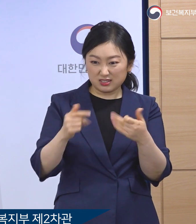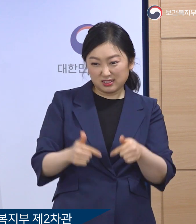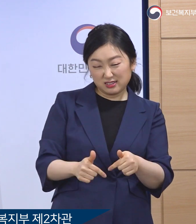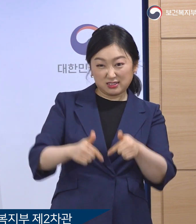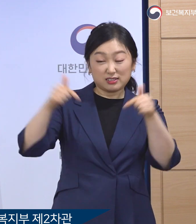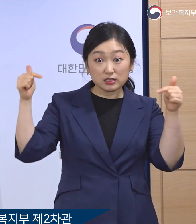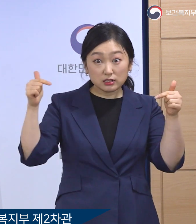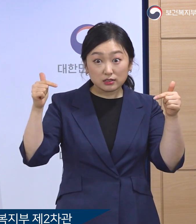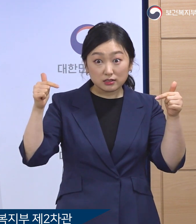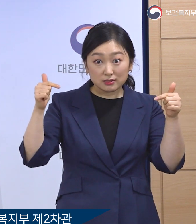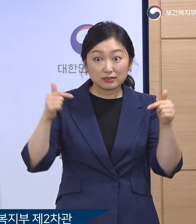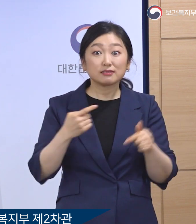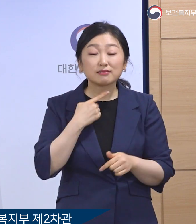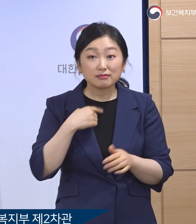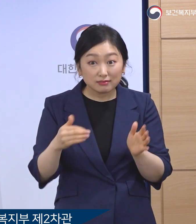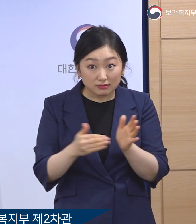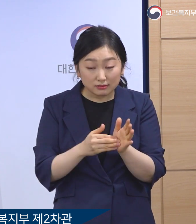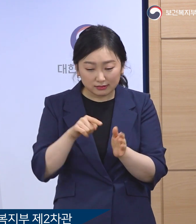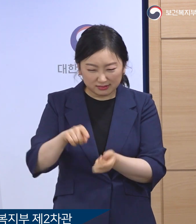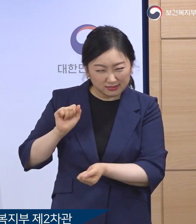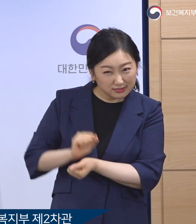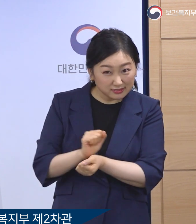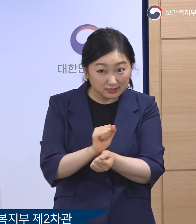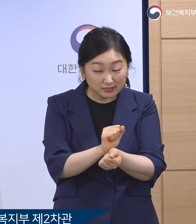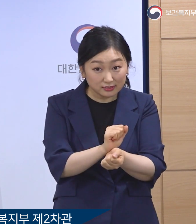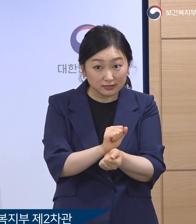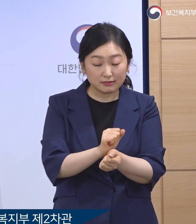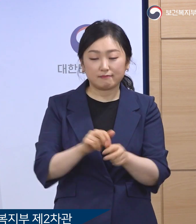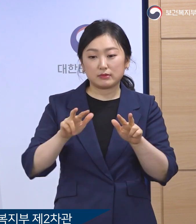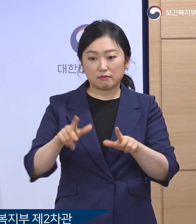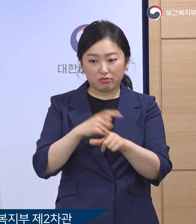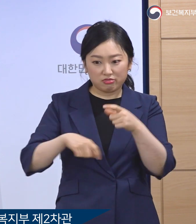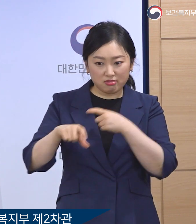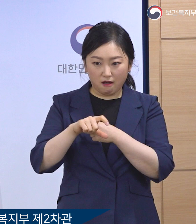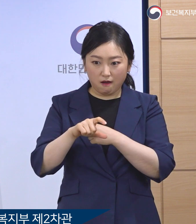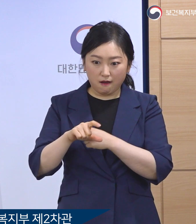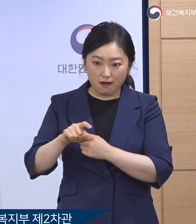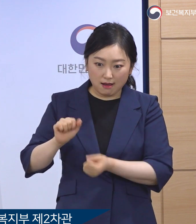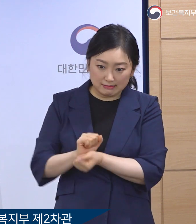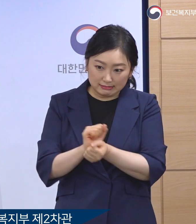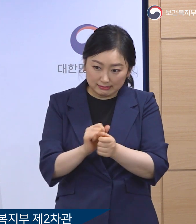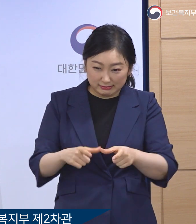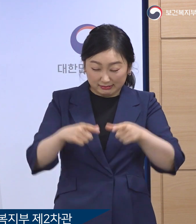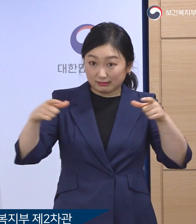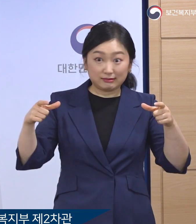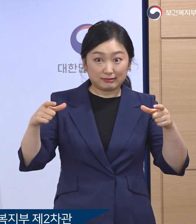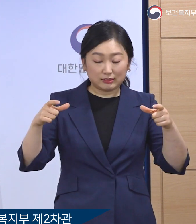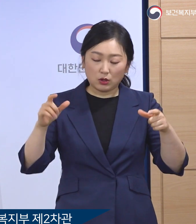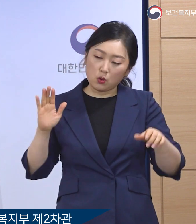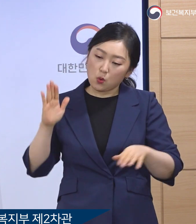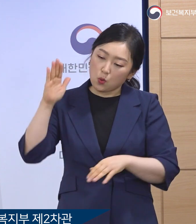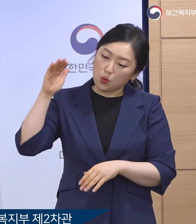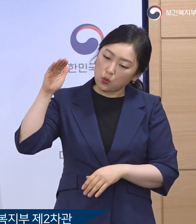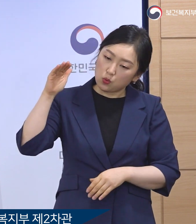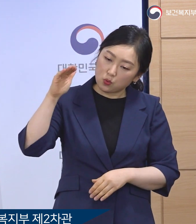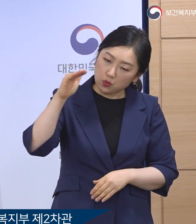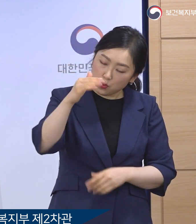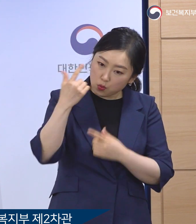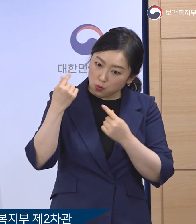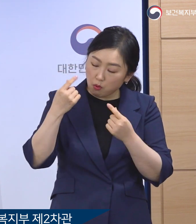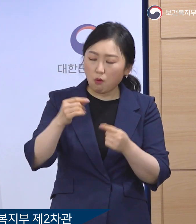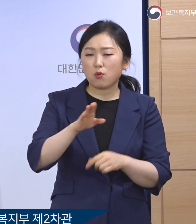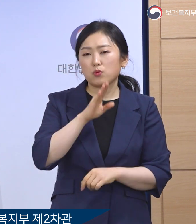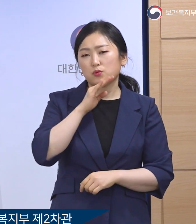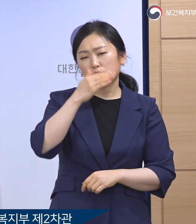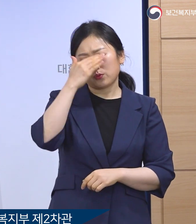폭으로 증가하였던 유행 규모가 더 이상 급증하지 않고 정체되고 있는 점은 다행스러운